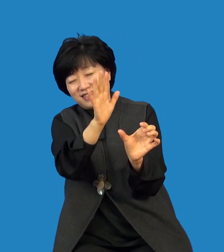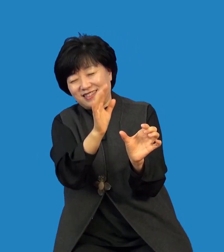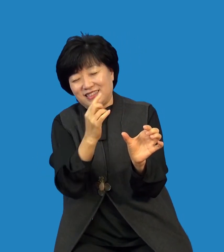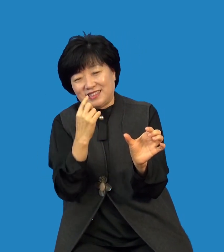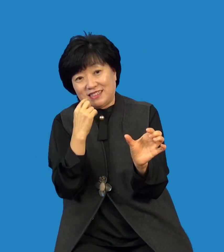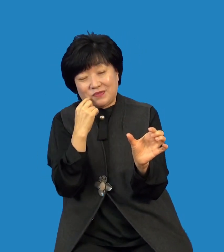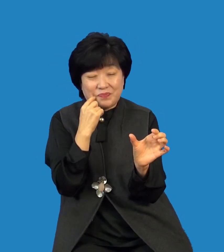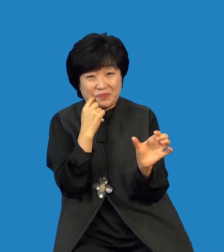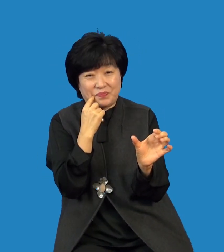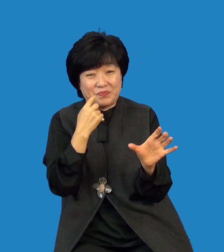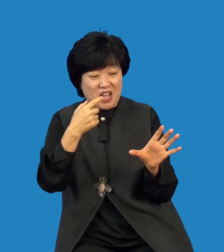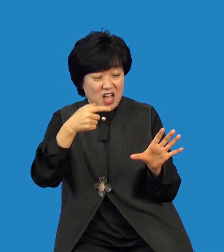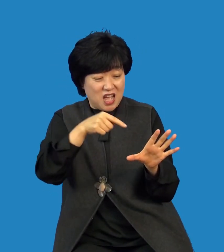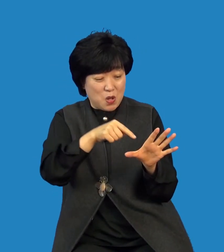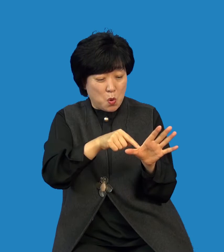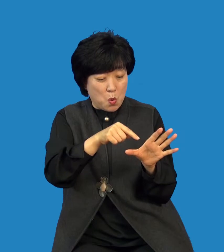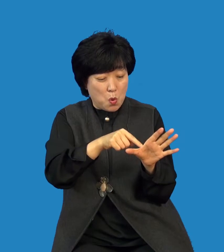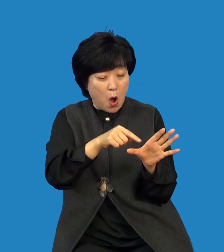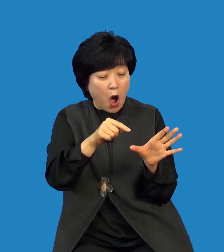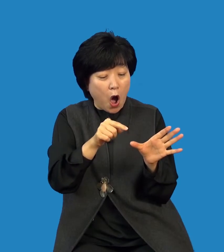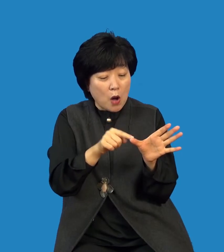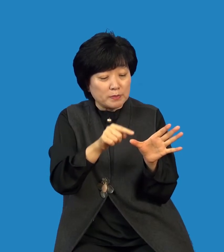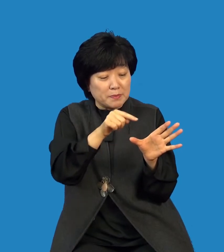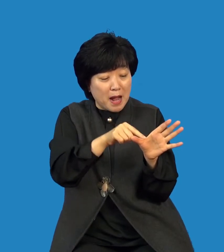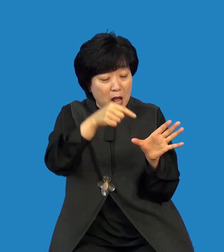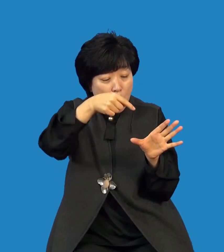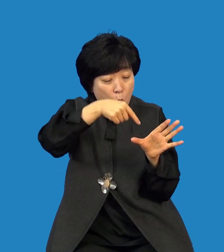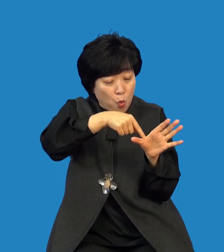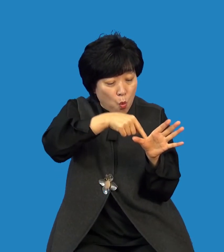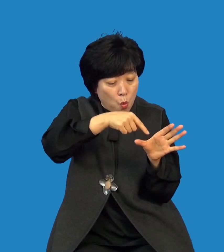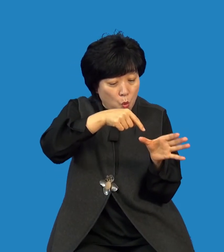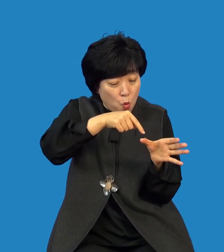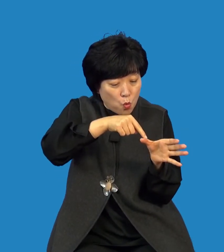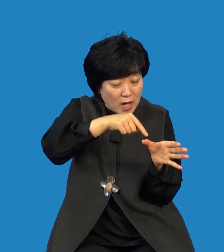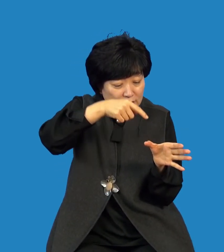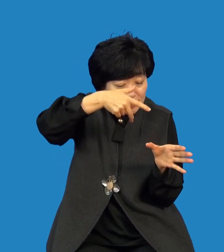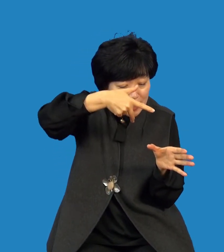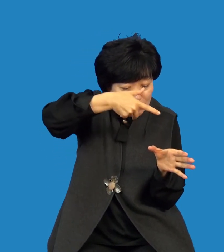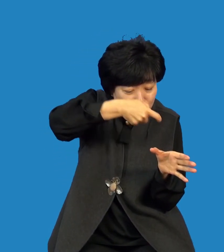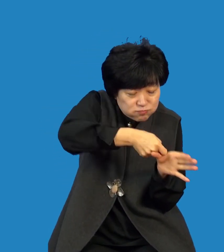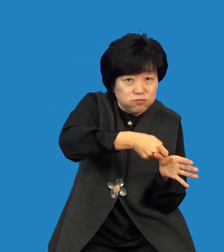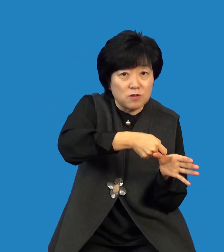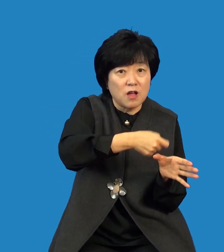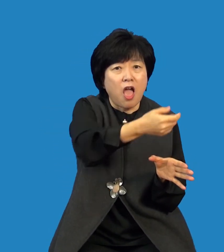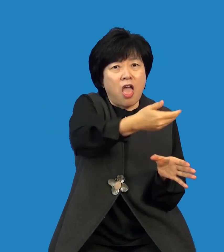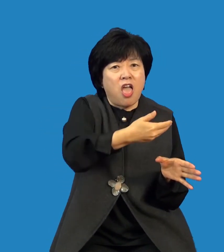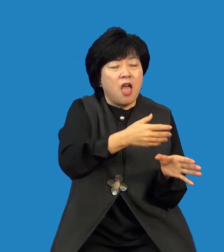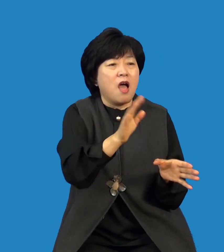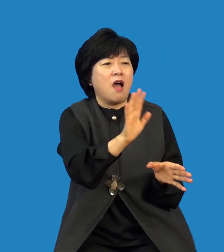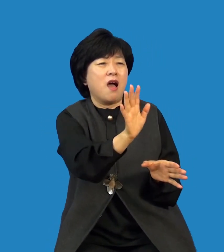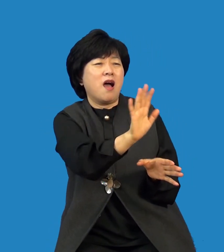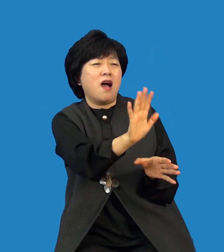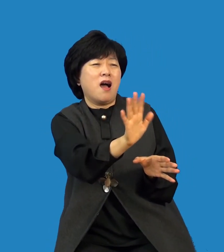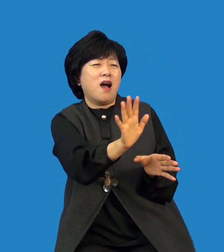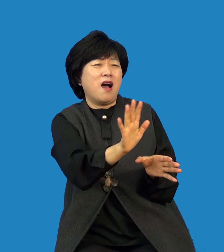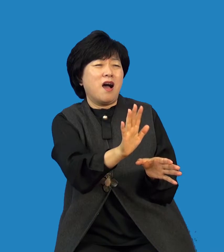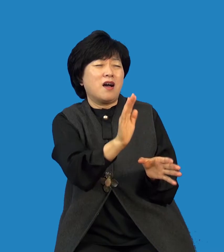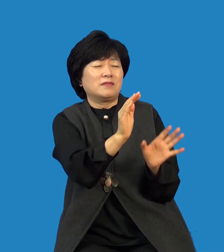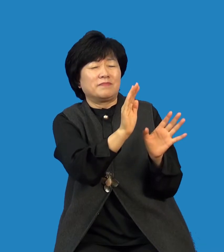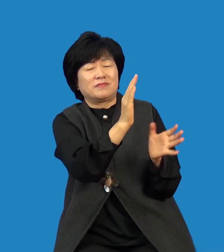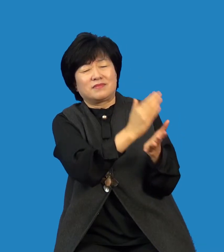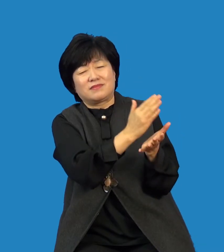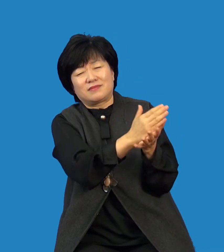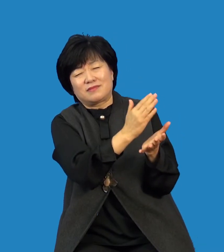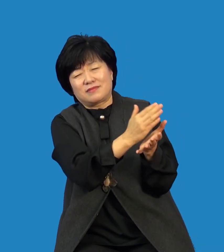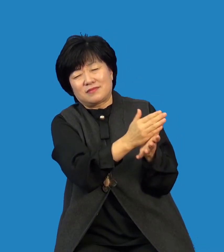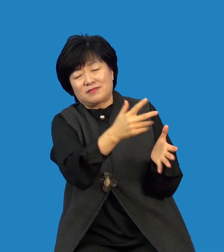관절 사이에다 이걸 찌르겠다는 거예요. 제가 막 사색이 돼가지고 이거 정말 해야 되냐고 그랬더니 이렇게 해야 낫는다는 거야. 그래가지고 거기다 이렇게 찔렀는데요, 제가